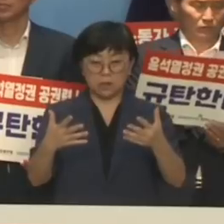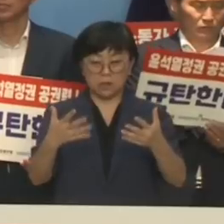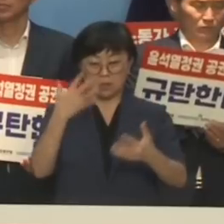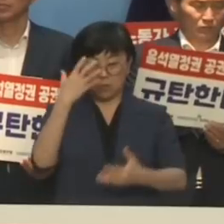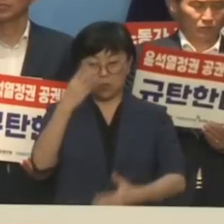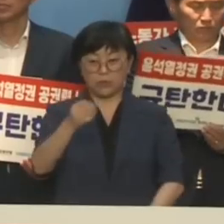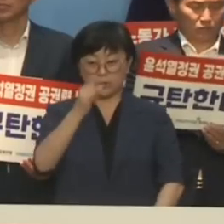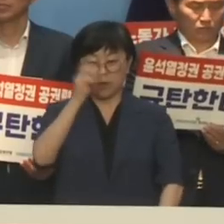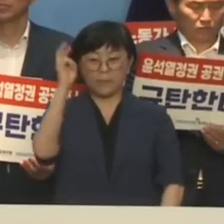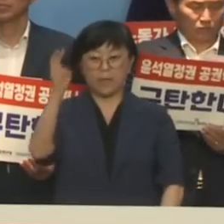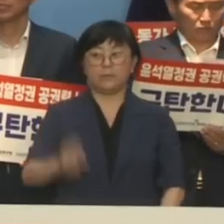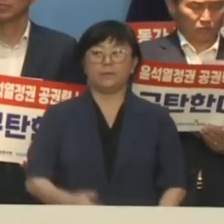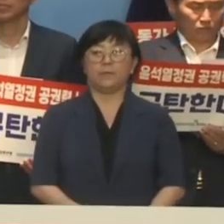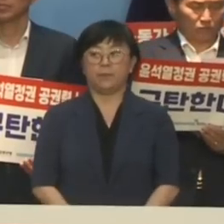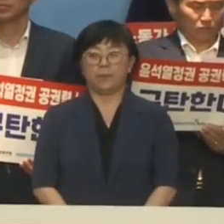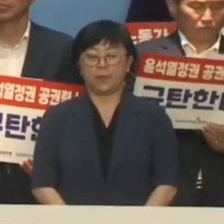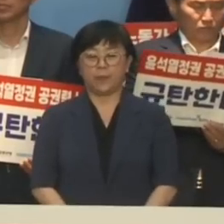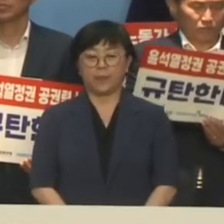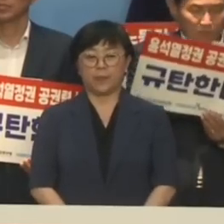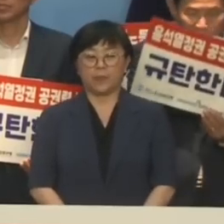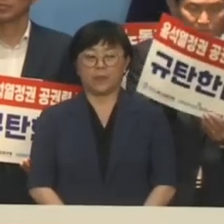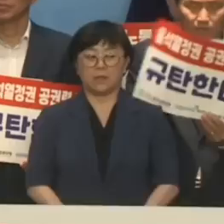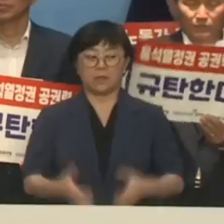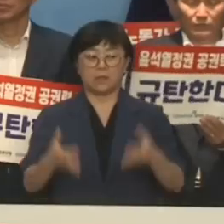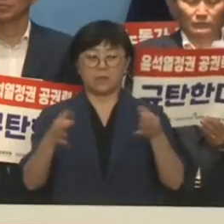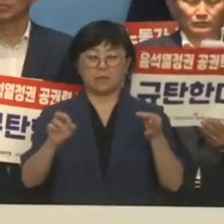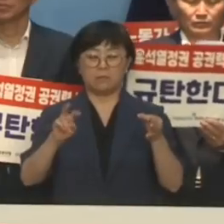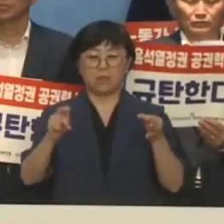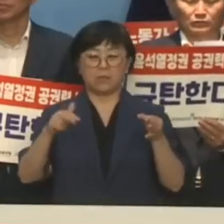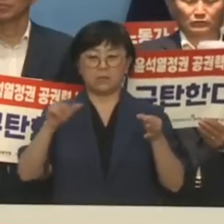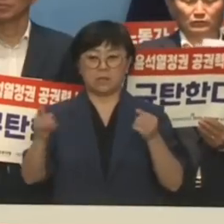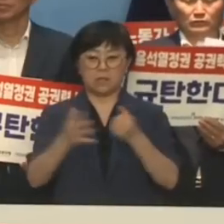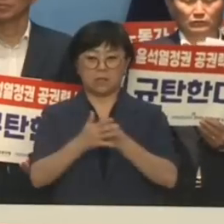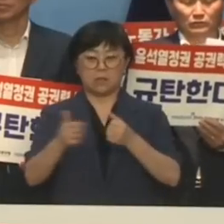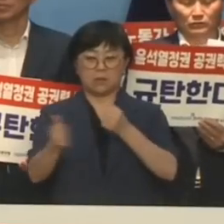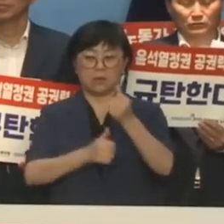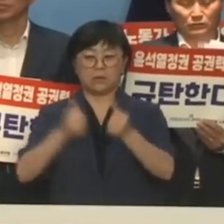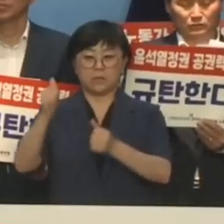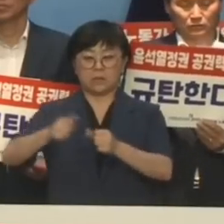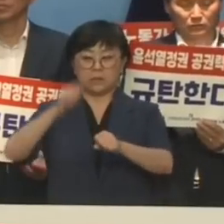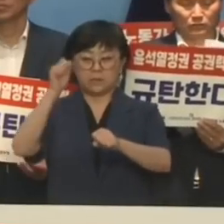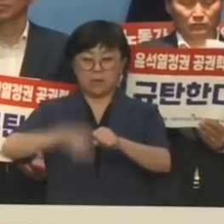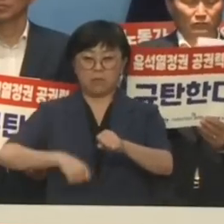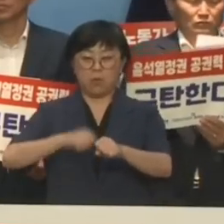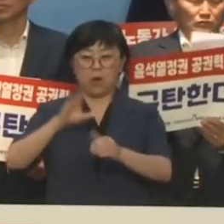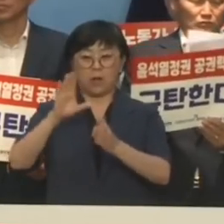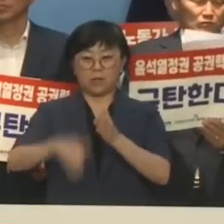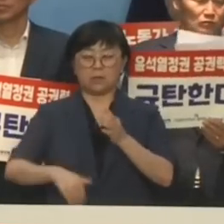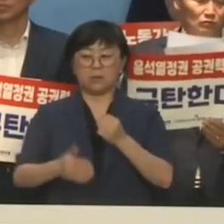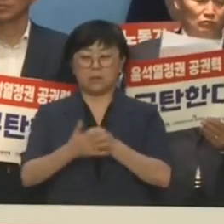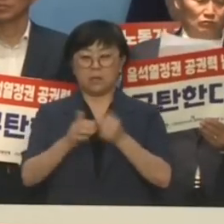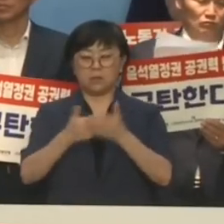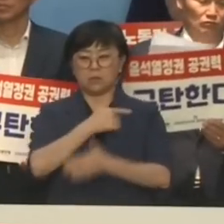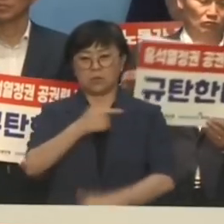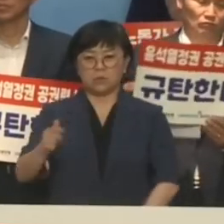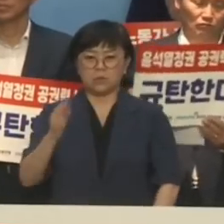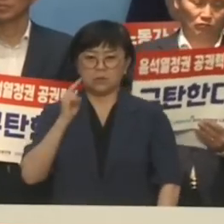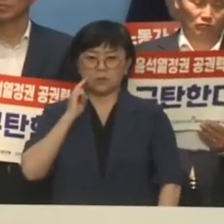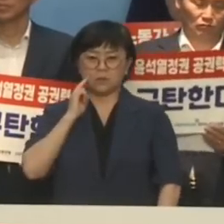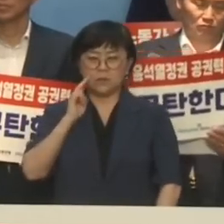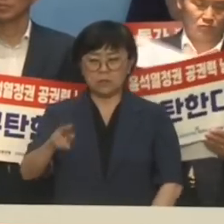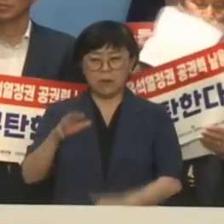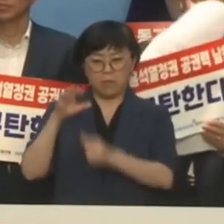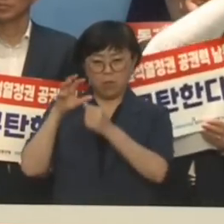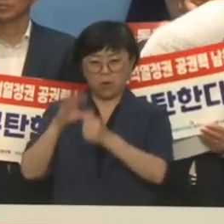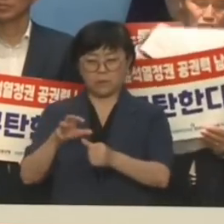목도하고 계시다, 저는 이렇게 생각을 합니다. 김만재 위원장을 체포하는 과정에서 나타난 경찰의 폭압적인 진압